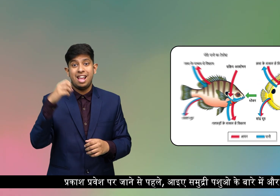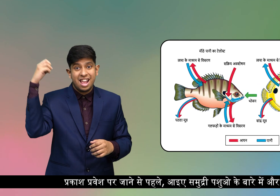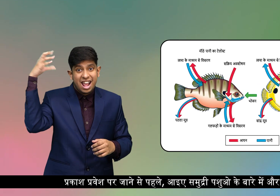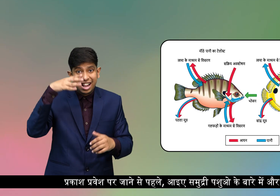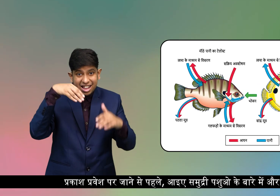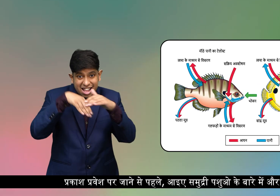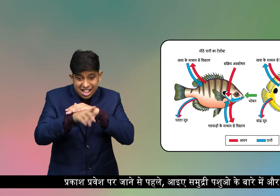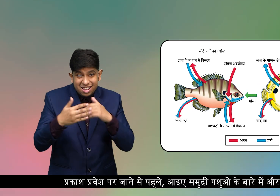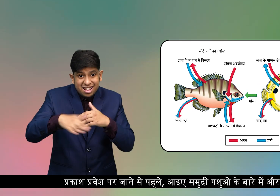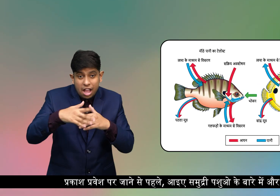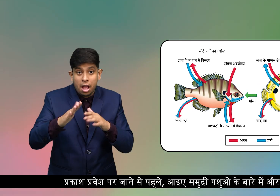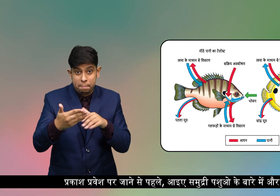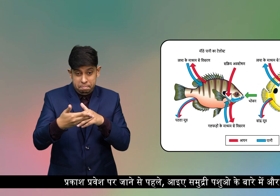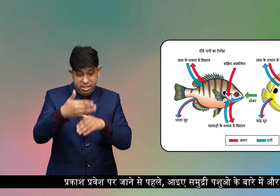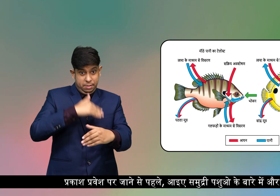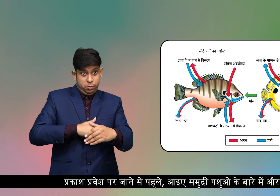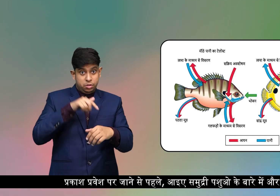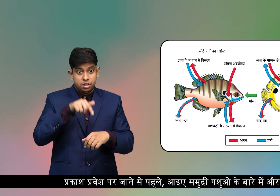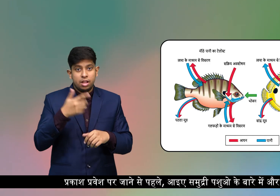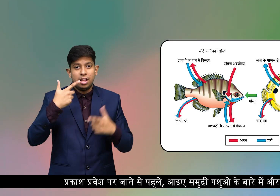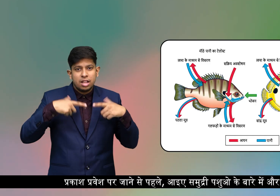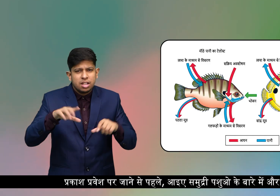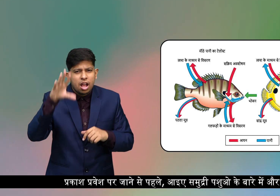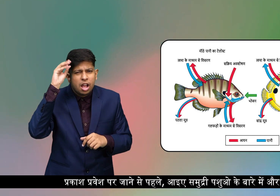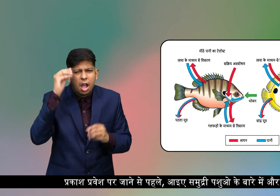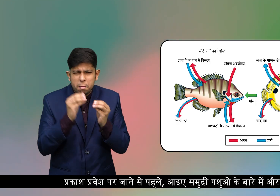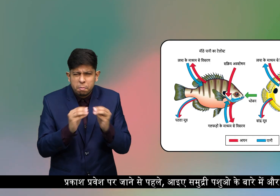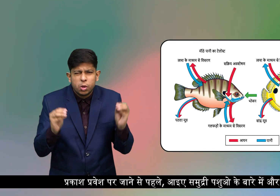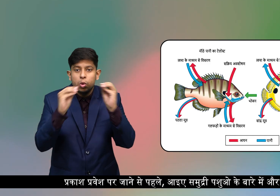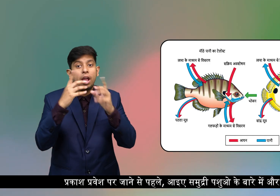प्रकाश प्रवेश पर जाने से पहले आइए समुद्री पशुओं के बारे में और जानें।